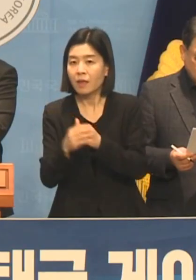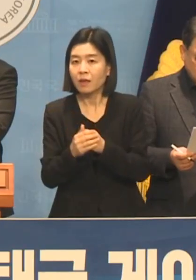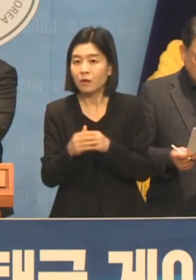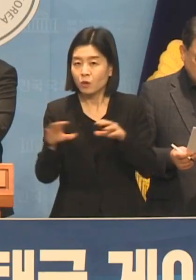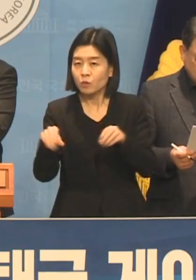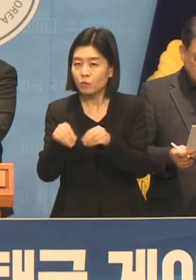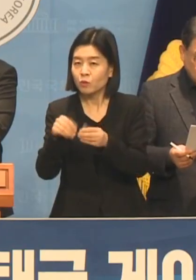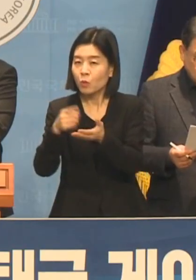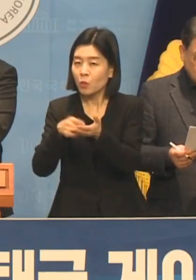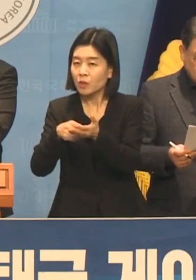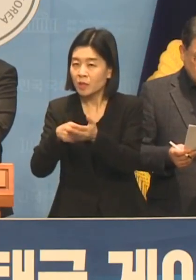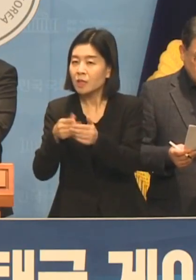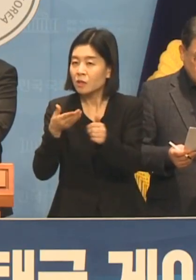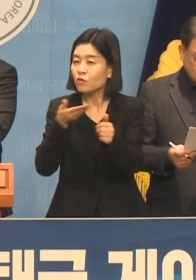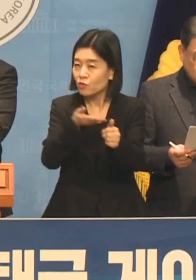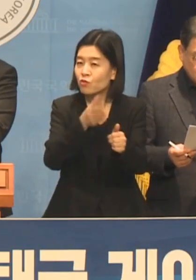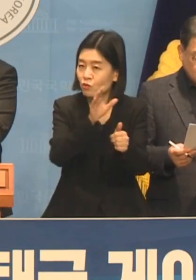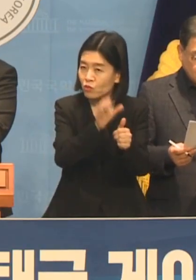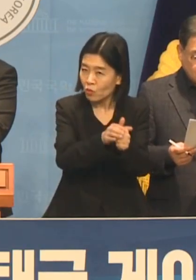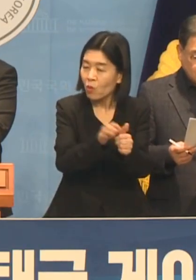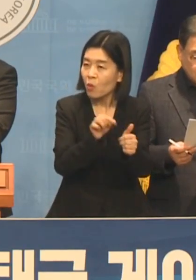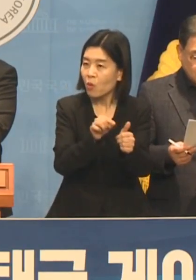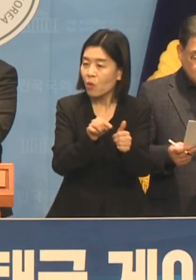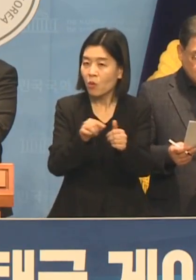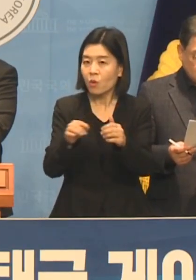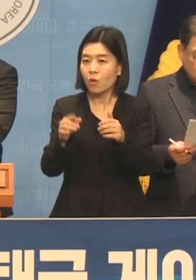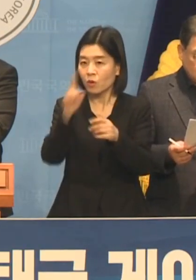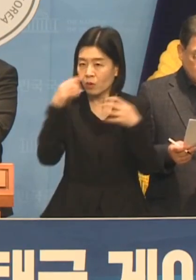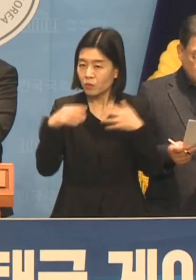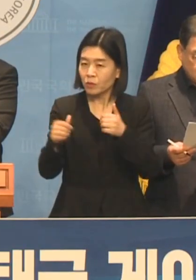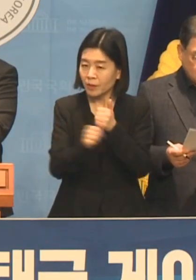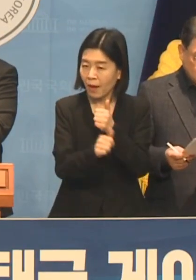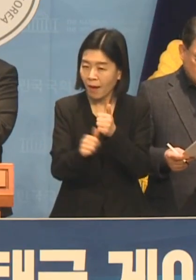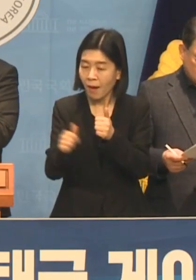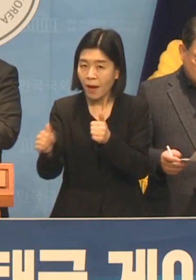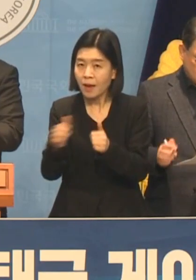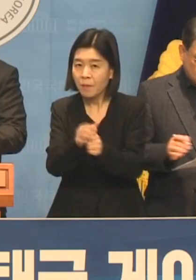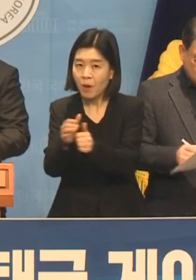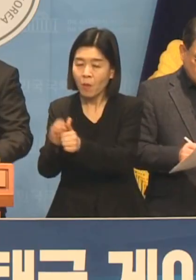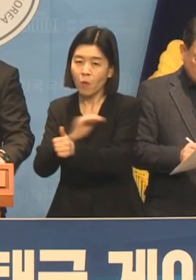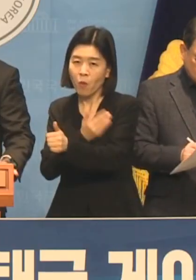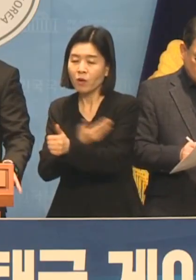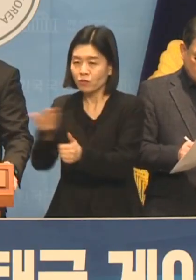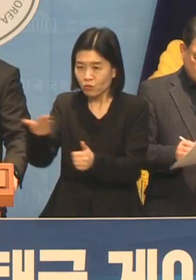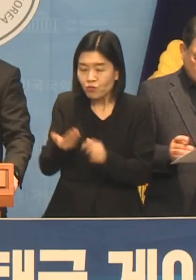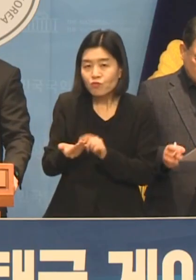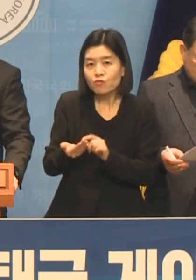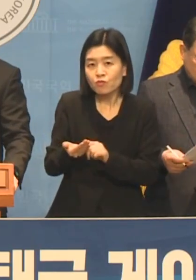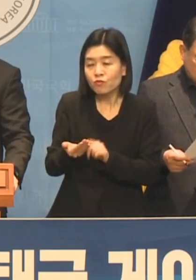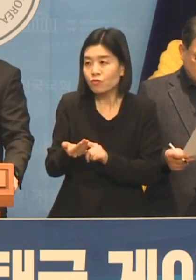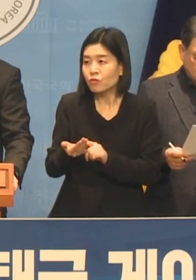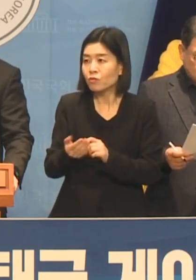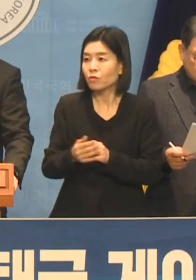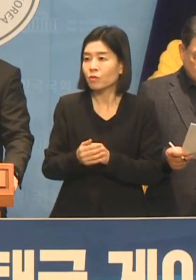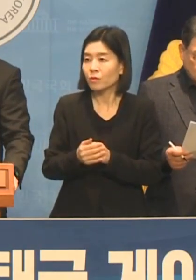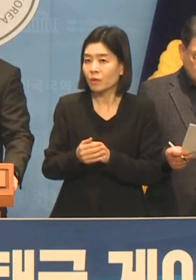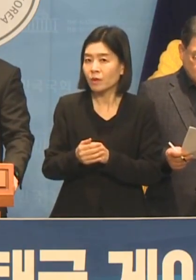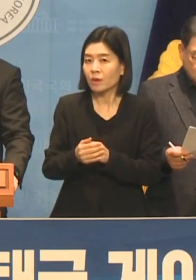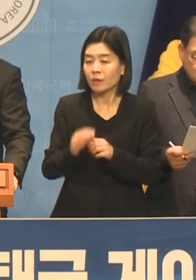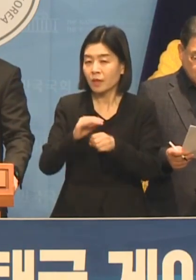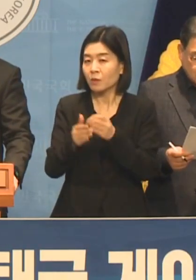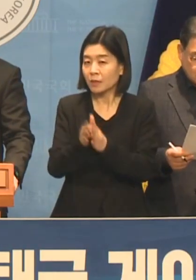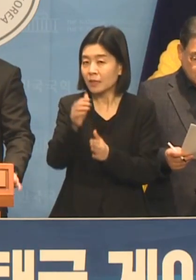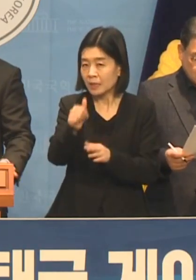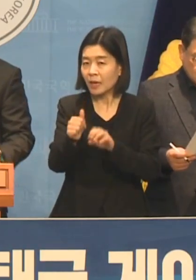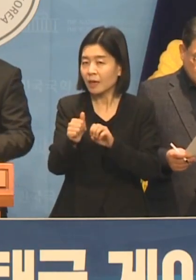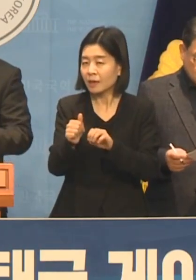주고 내각의 저기 장관도 임명권은 나한테 주죠. 그런데 한동훈이 없애줄 때 대구시장 갖다